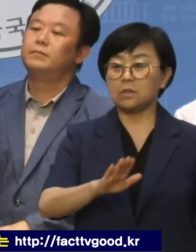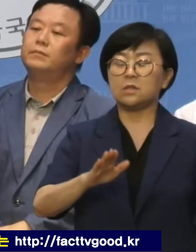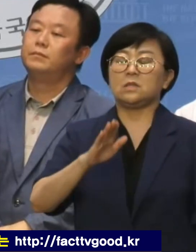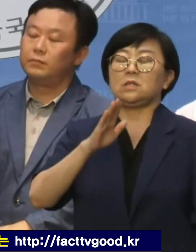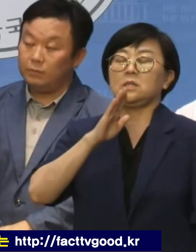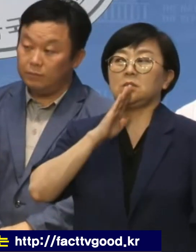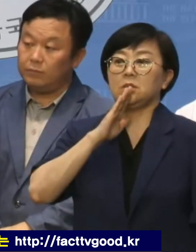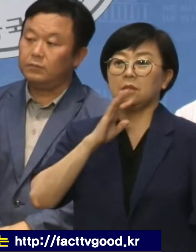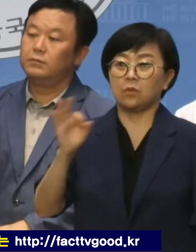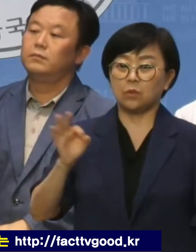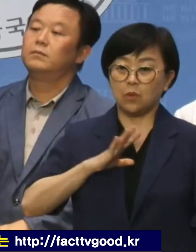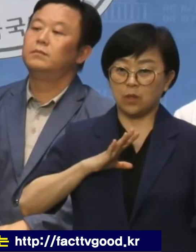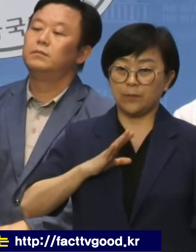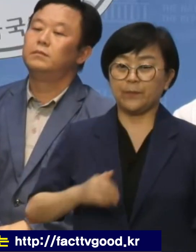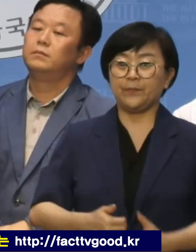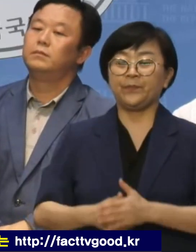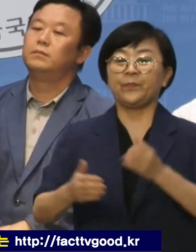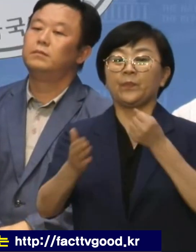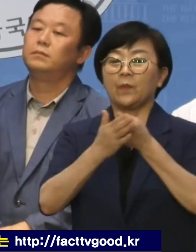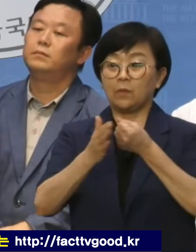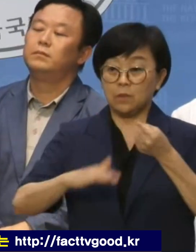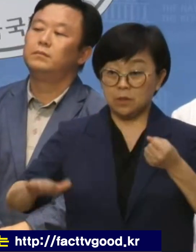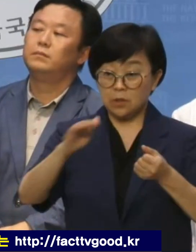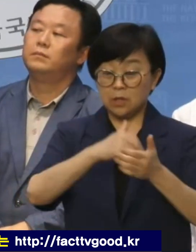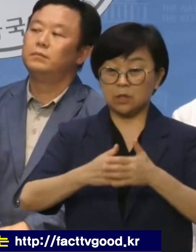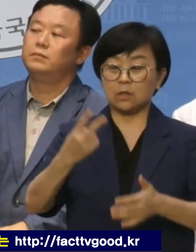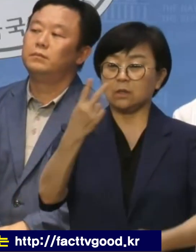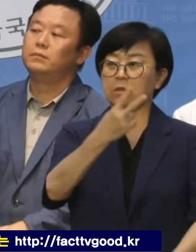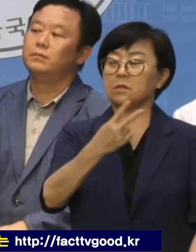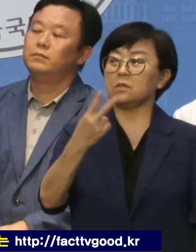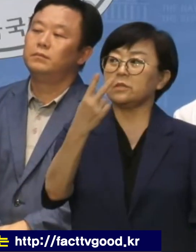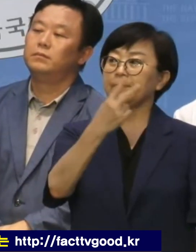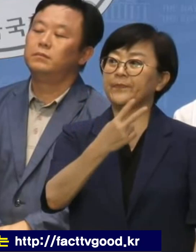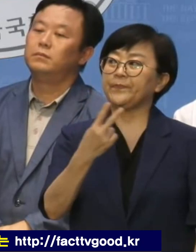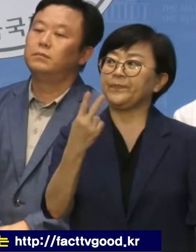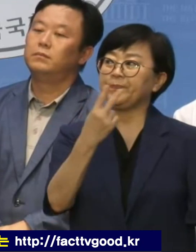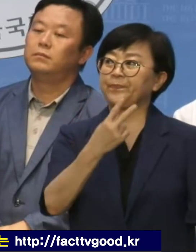경황을 금할 수가 없었습니다. 그러다 보니까 저희는